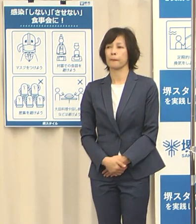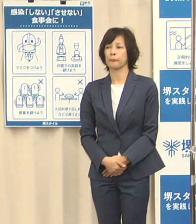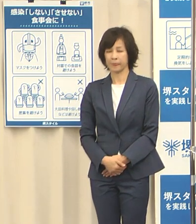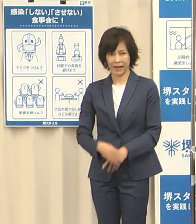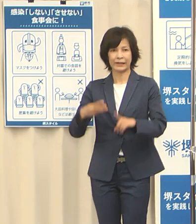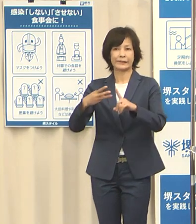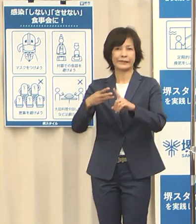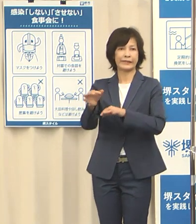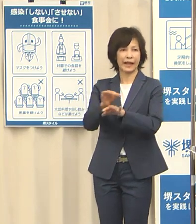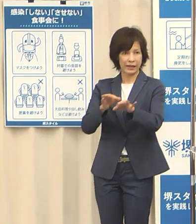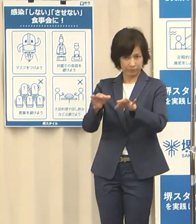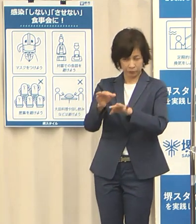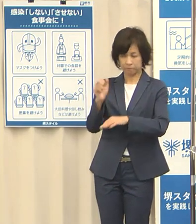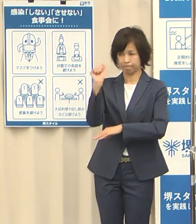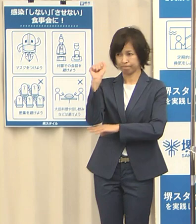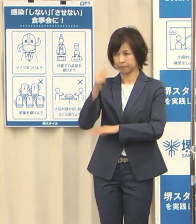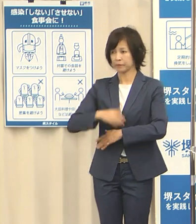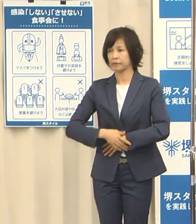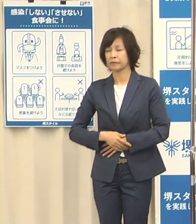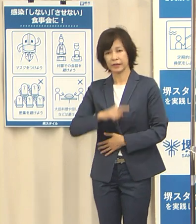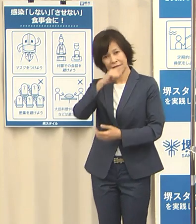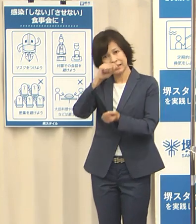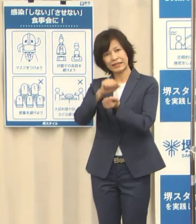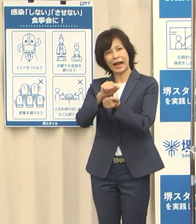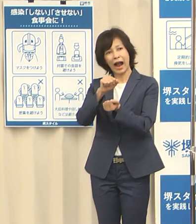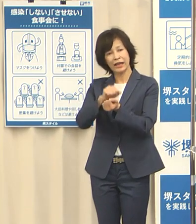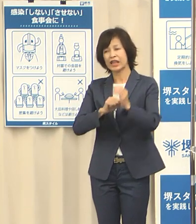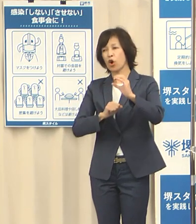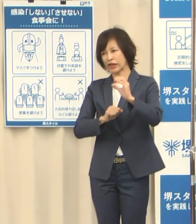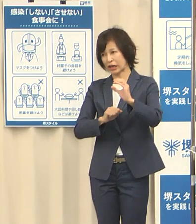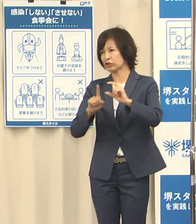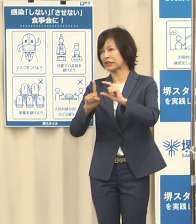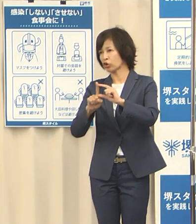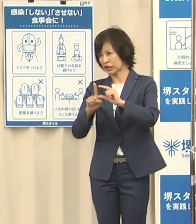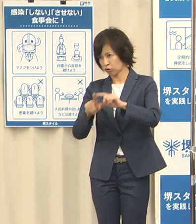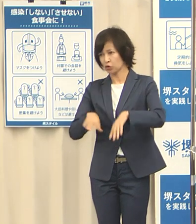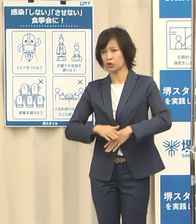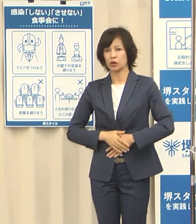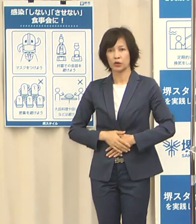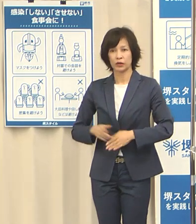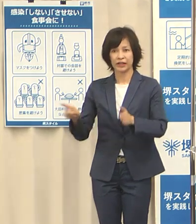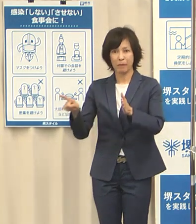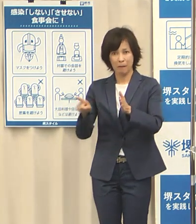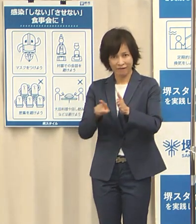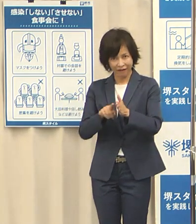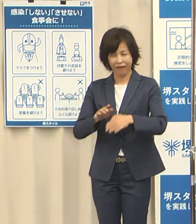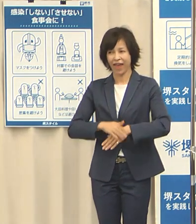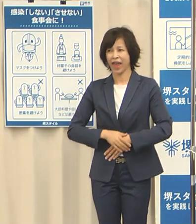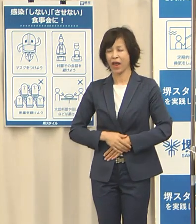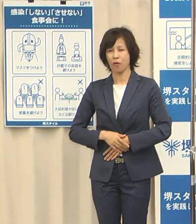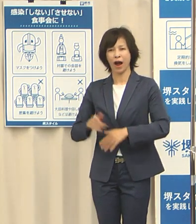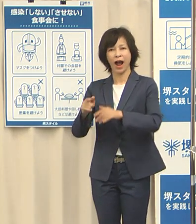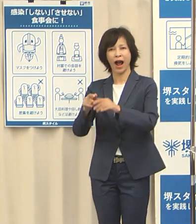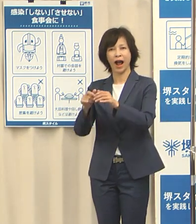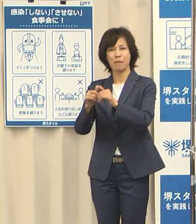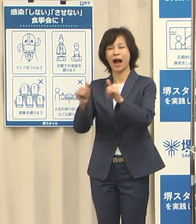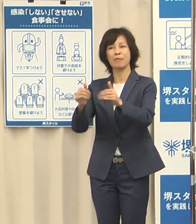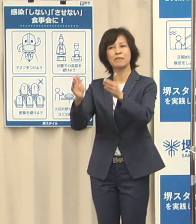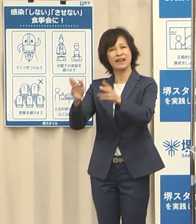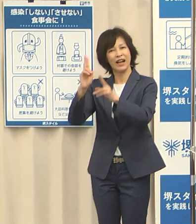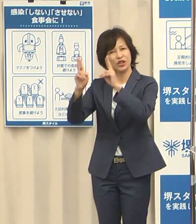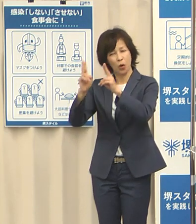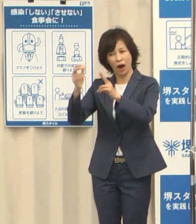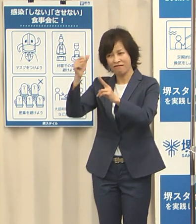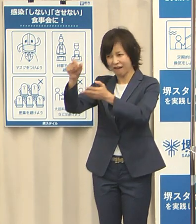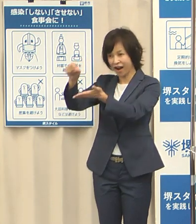日経の塩田です、はい。堺コネクテッドデスクなんですけれども、その今までは、なんか民間企業か民間事業者から提案があ